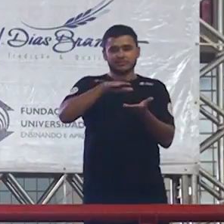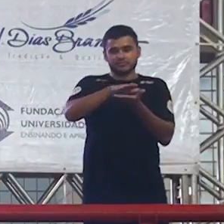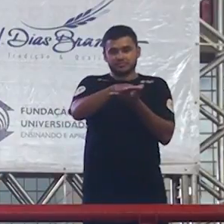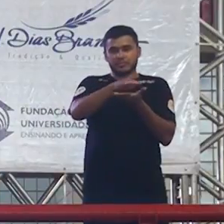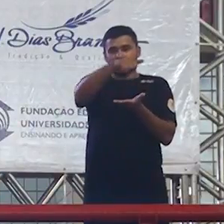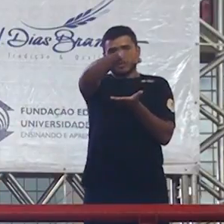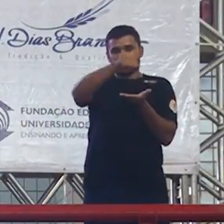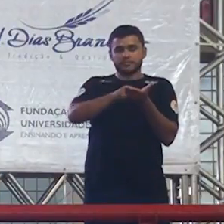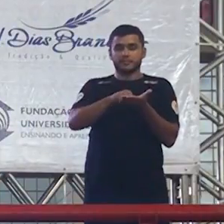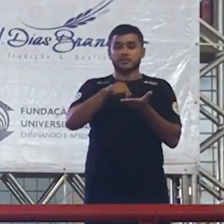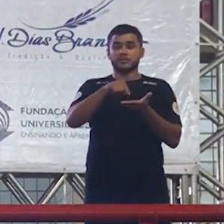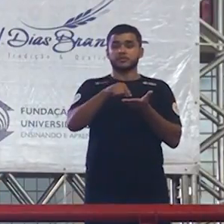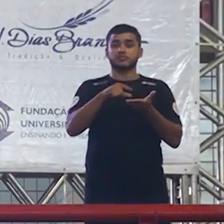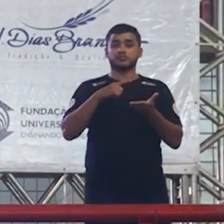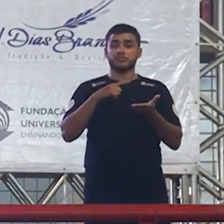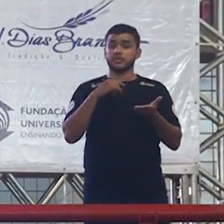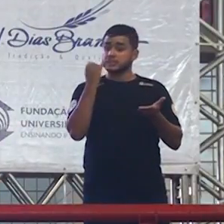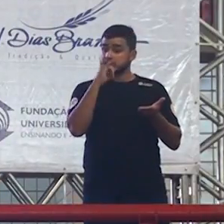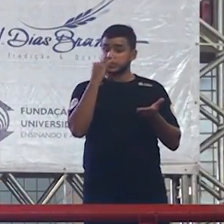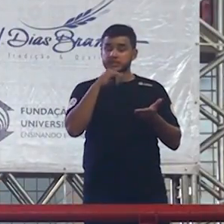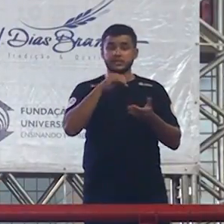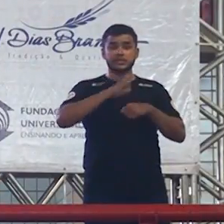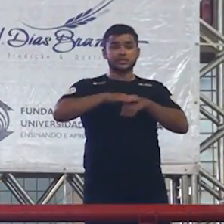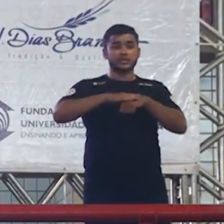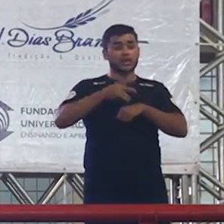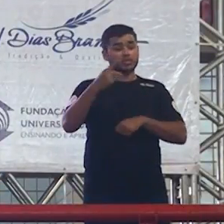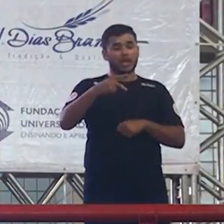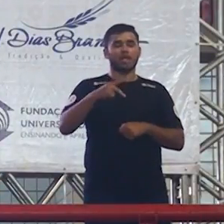em muita energia elétrica gasta.